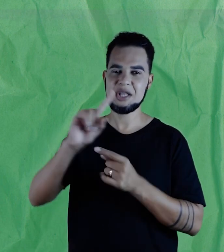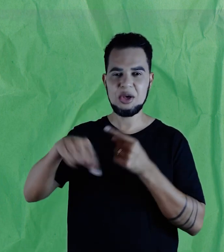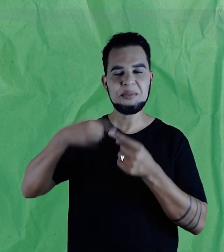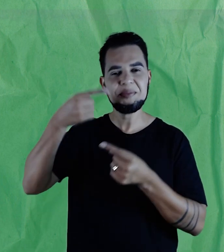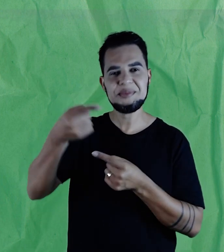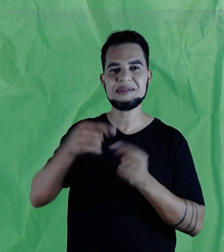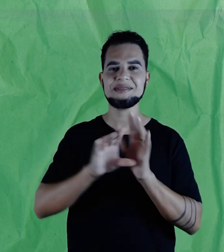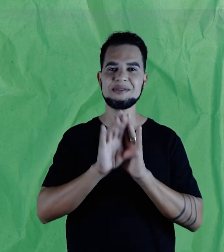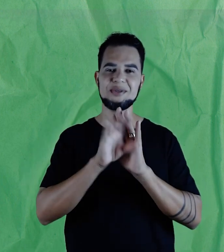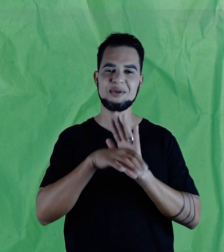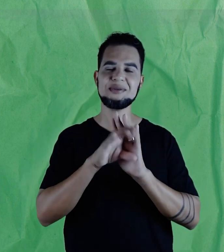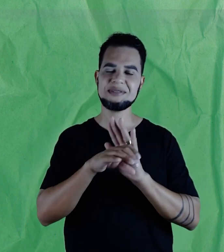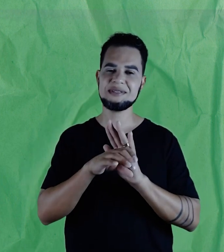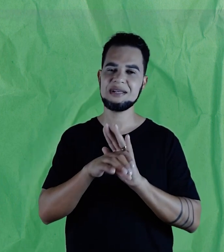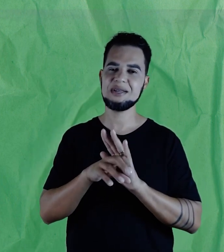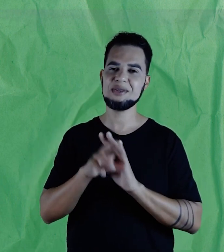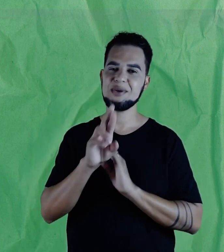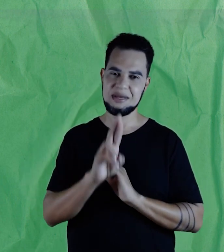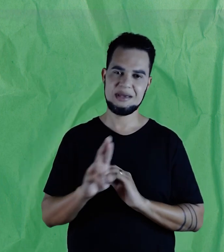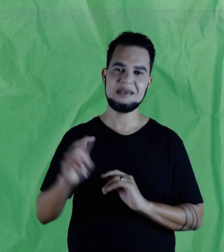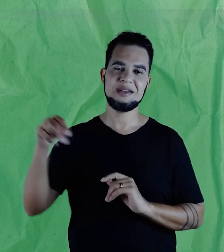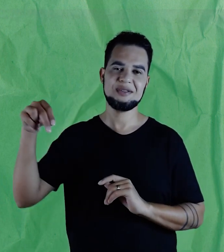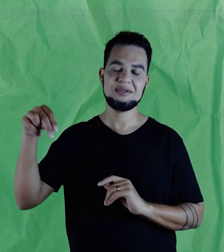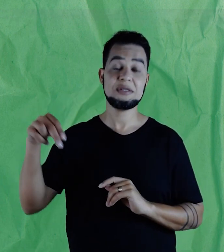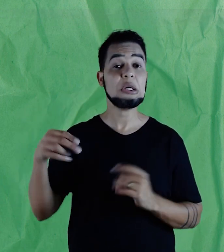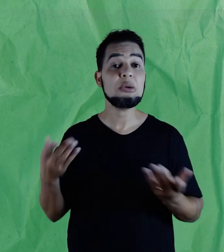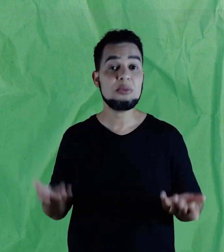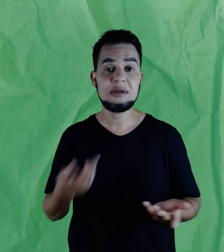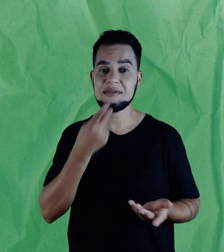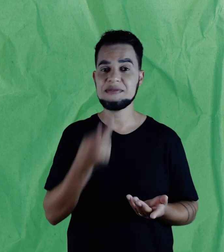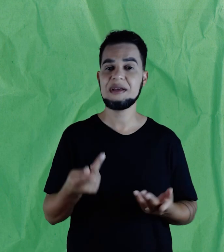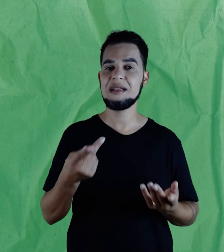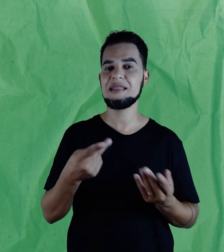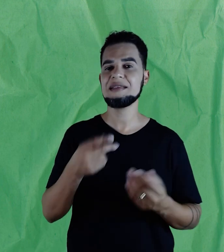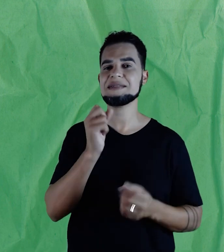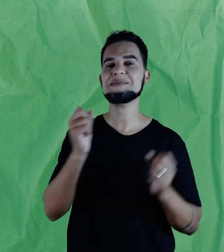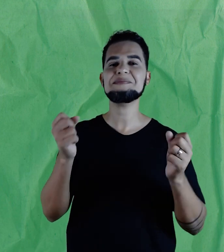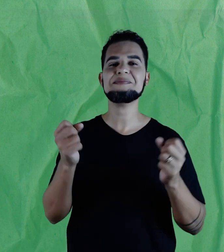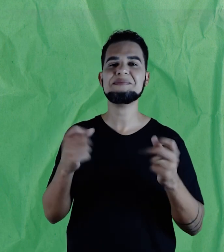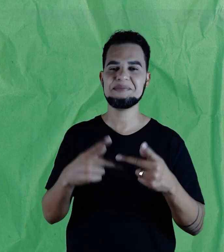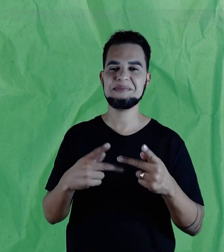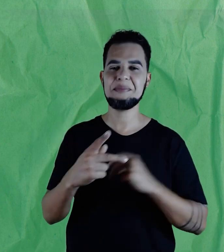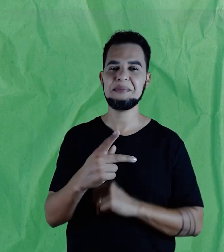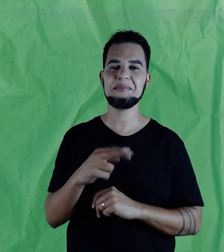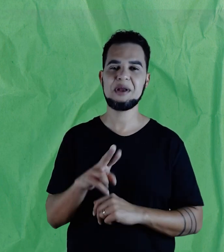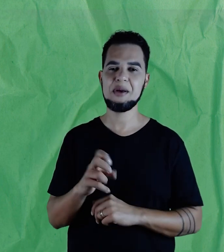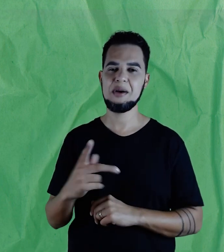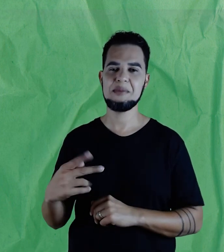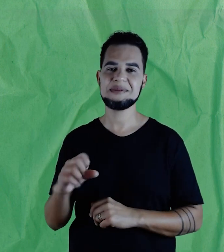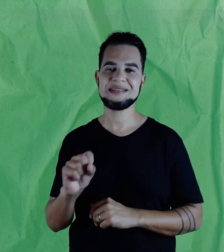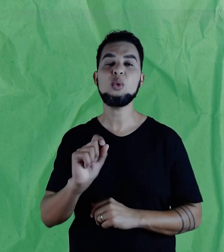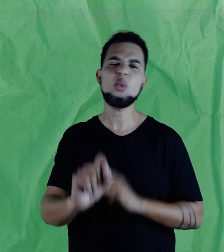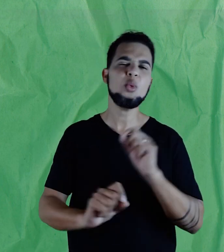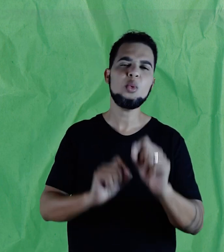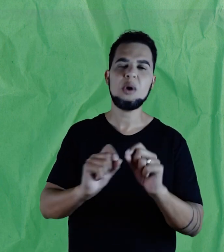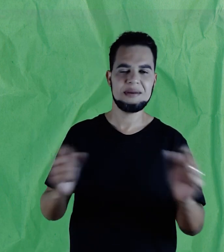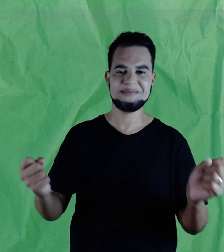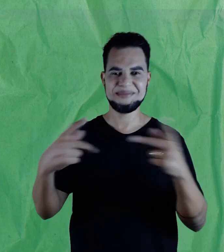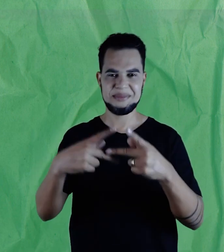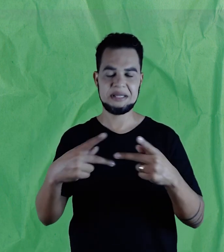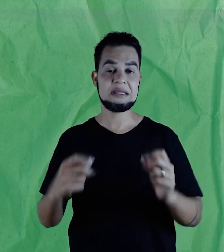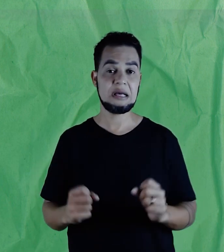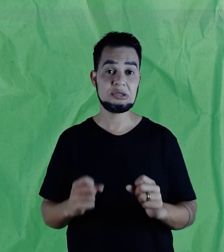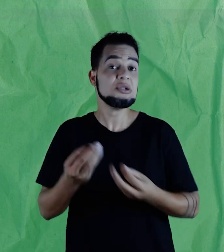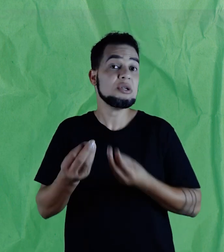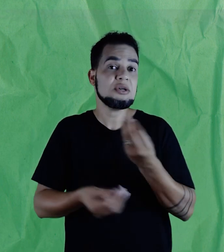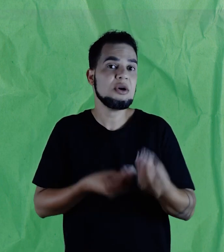conceito do React, quando a gente for falar das props, né? Então, o que são propriedades? Eu posso